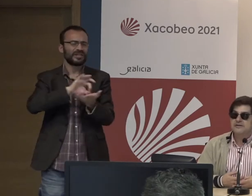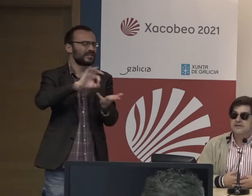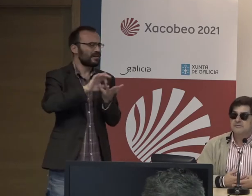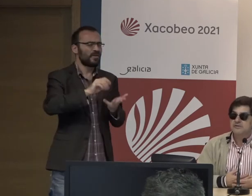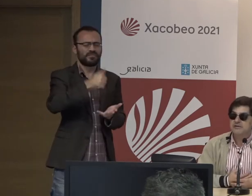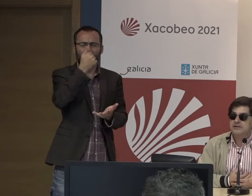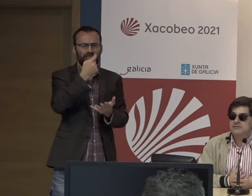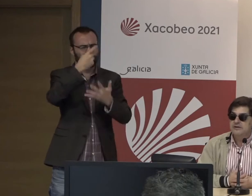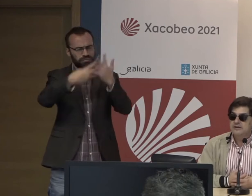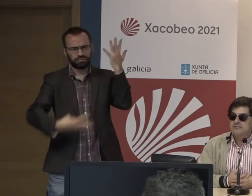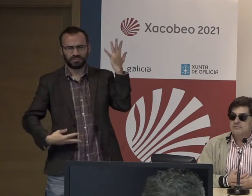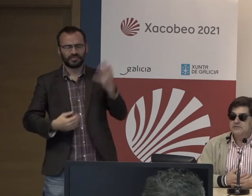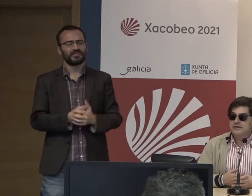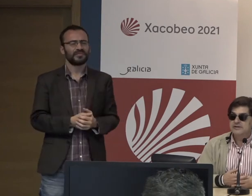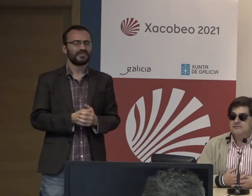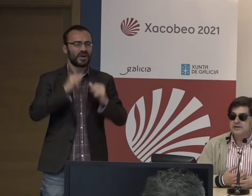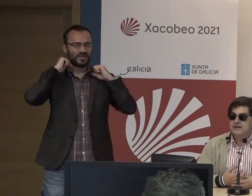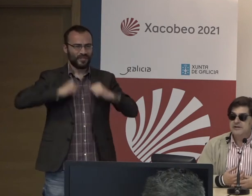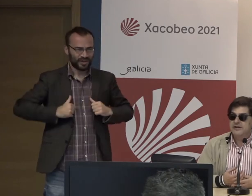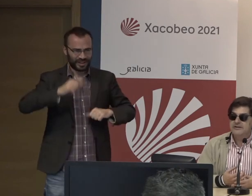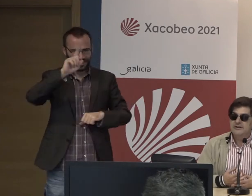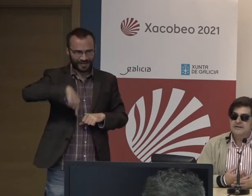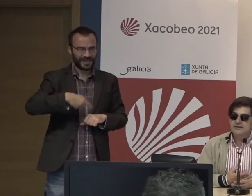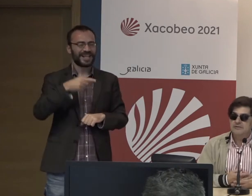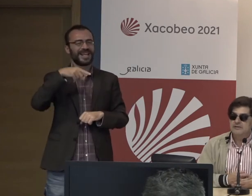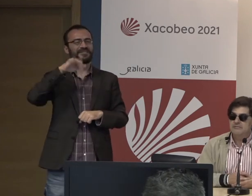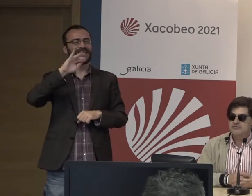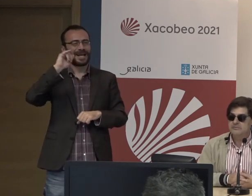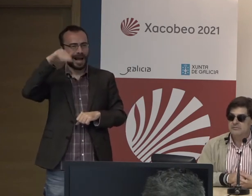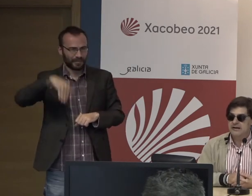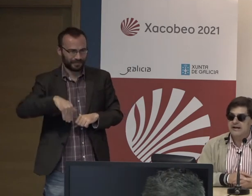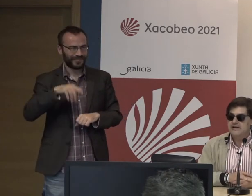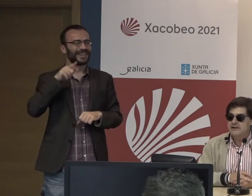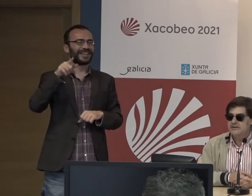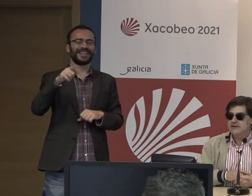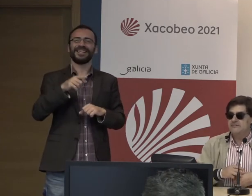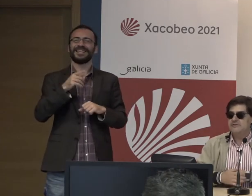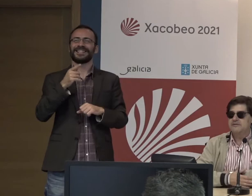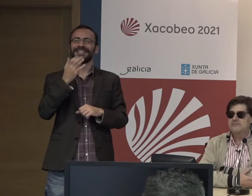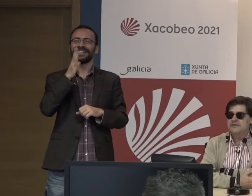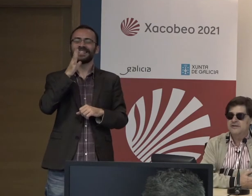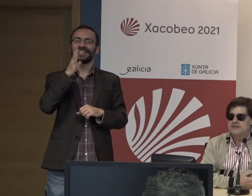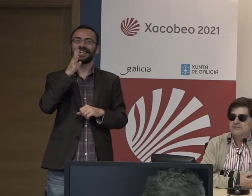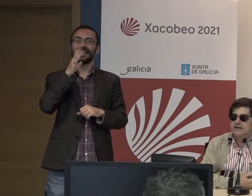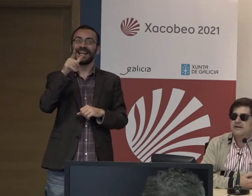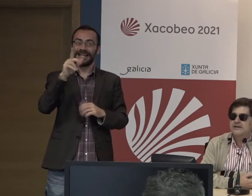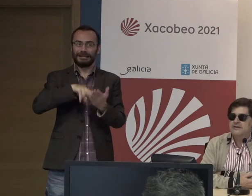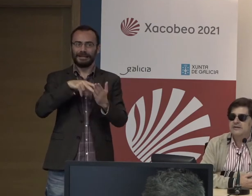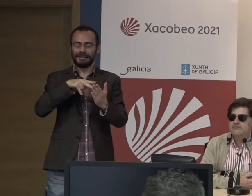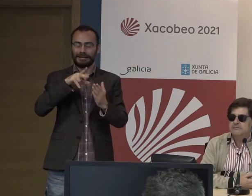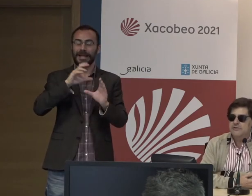servicios que han tenido unas primeras mochilas que mostrará Vivian, que se han probado mucho. Aquí no decían en la entrada de